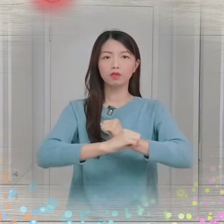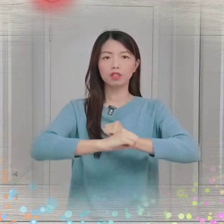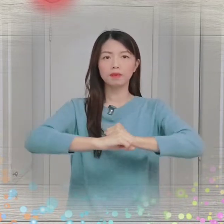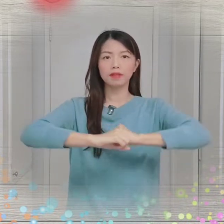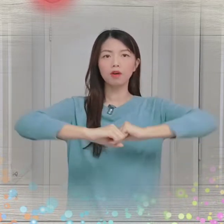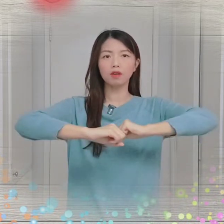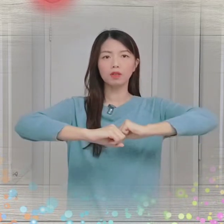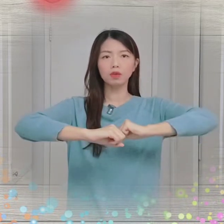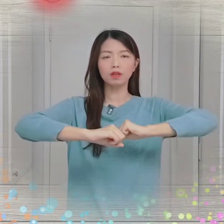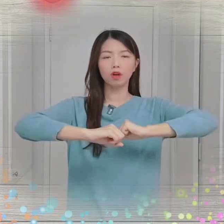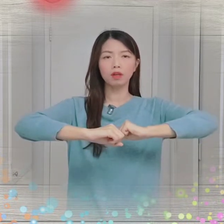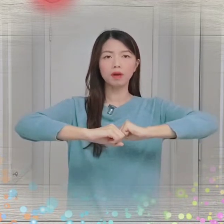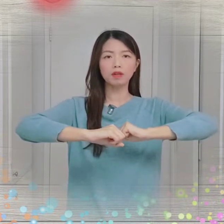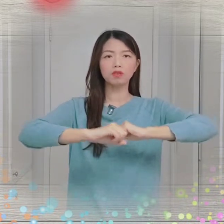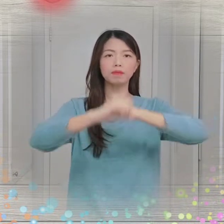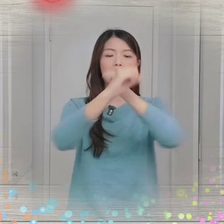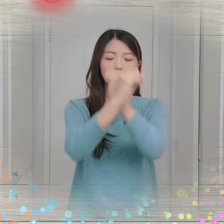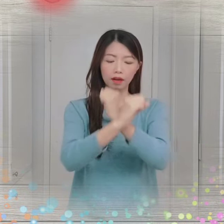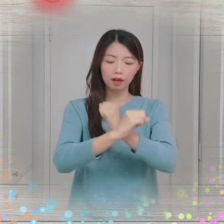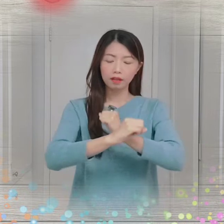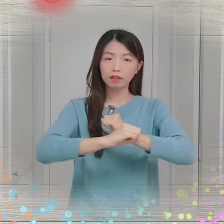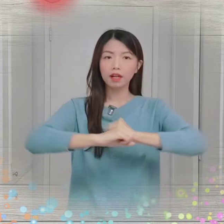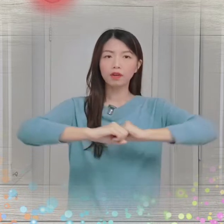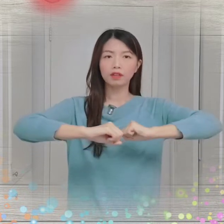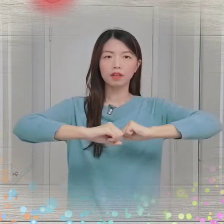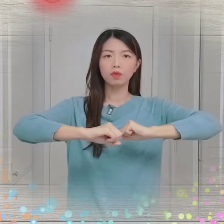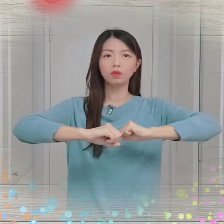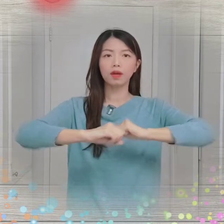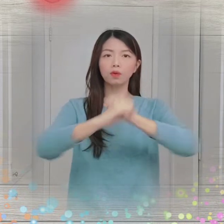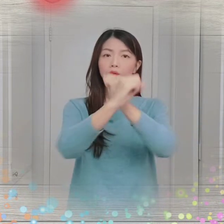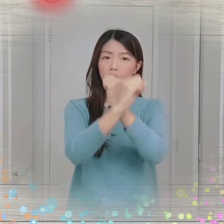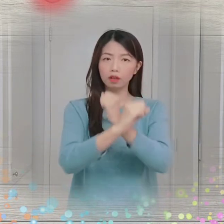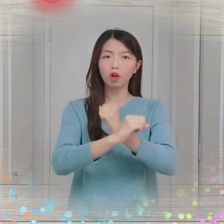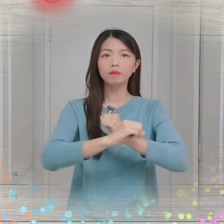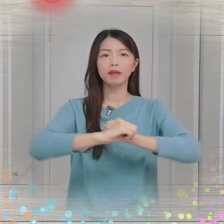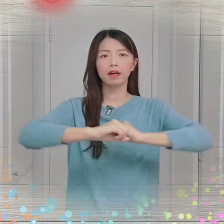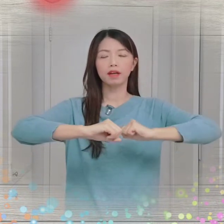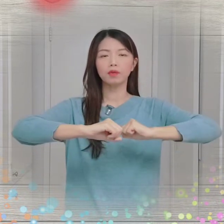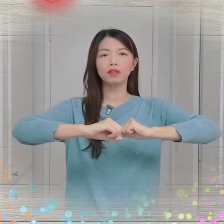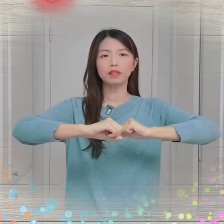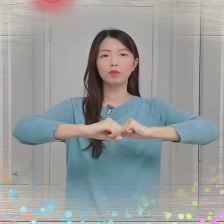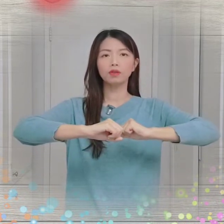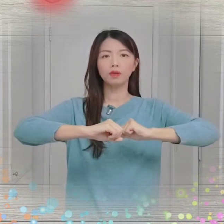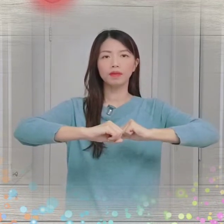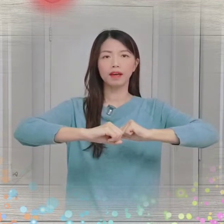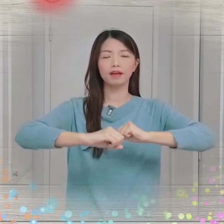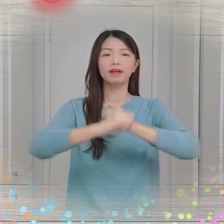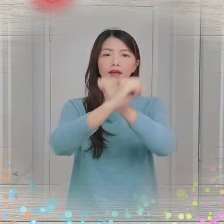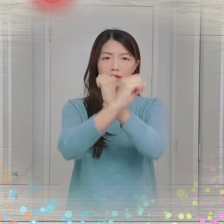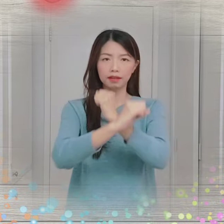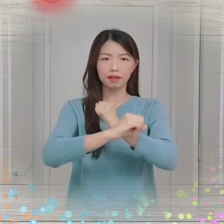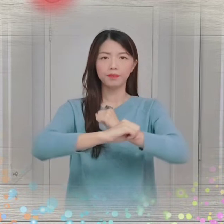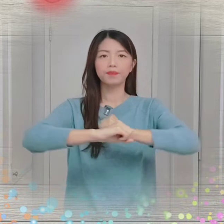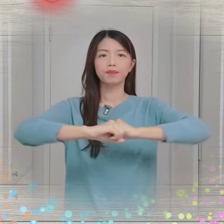들어주시면서 이렇게 손을 넓게 펼쳐주시면 들이라고 한 뜻의 수어도 되고 넓다라고 한 뜻의 수어도 됩니다.